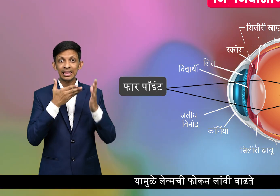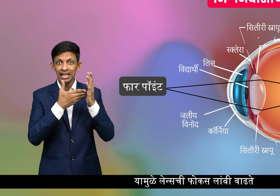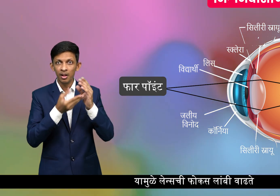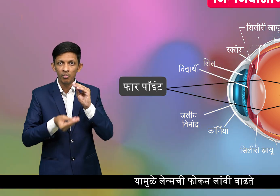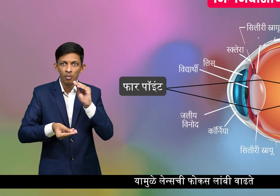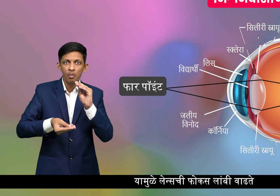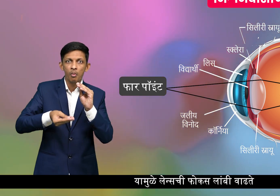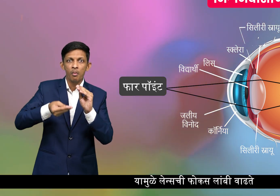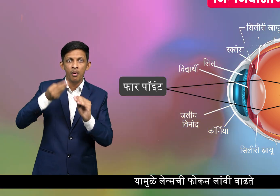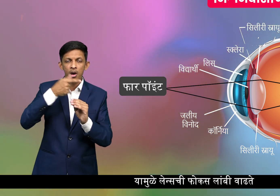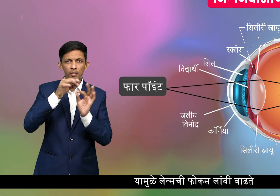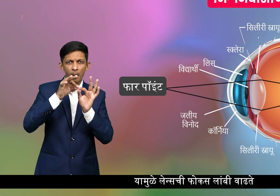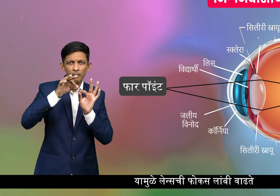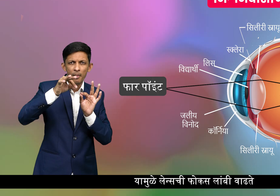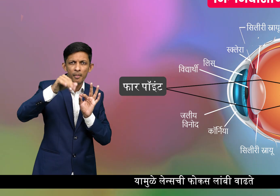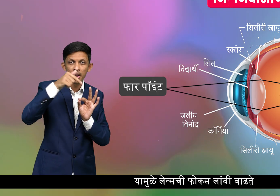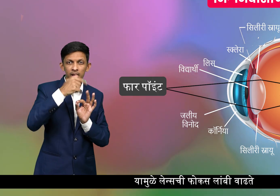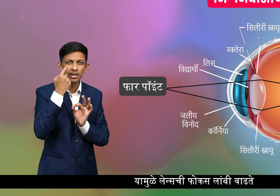यामुळे लेन्सची फोकल लांबी वाढते